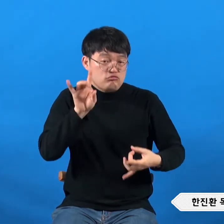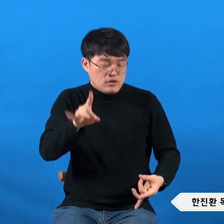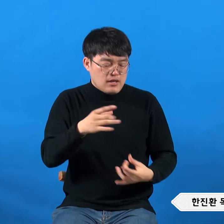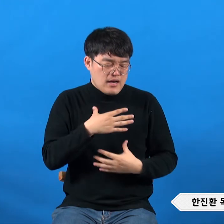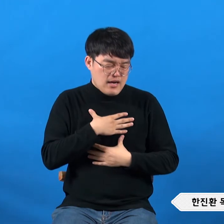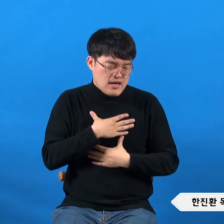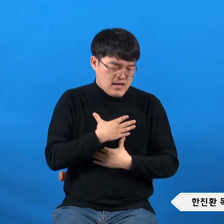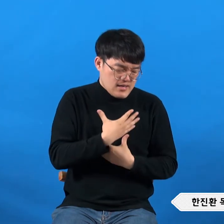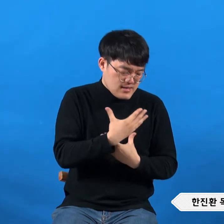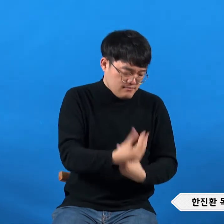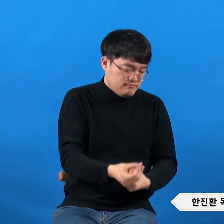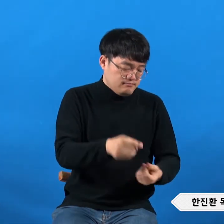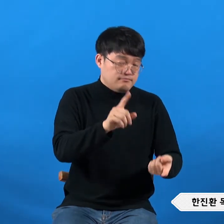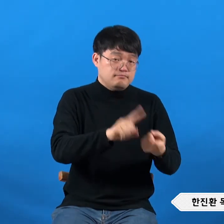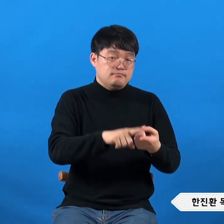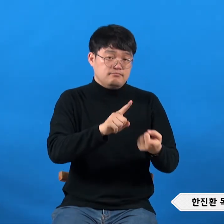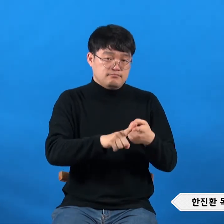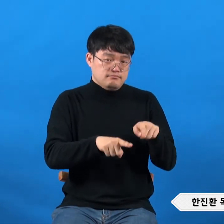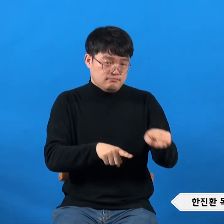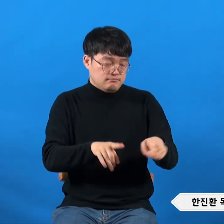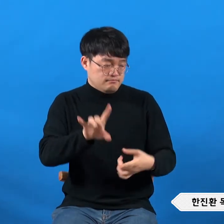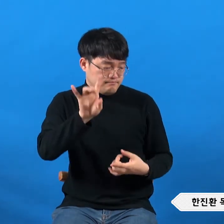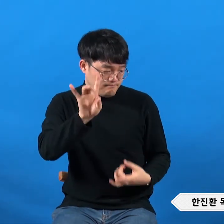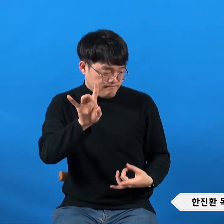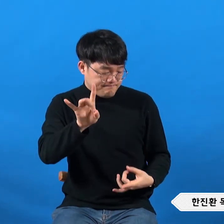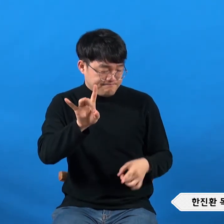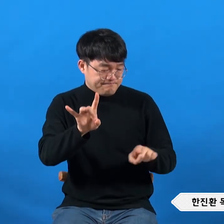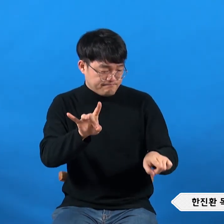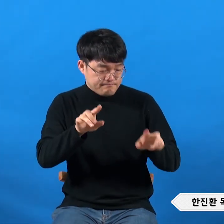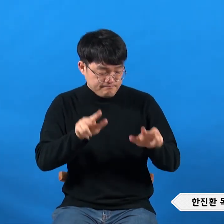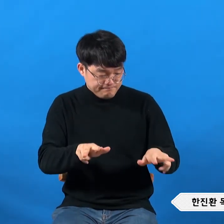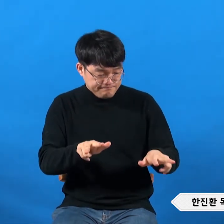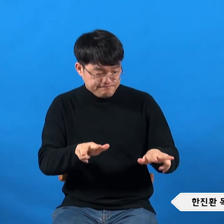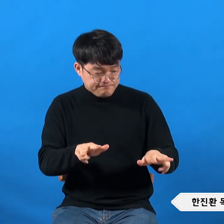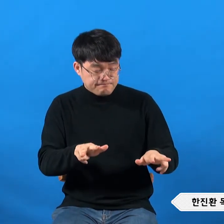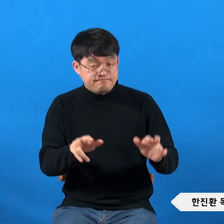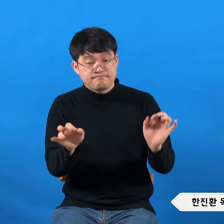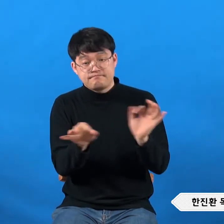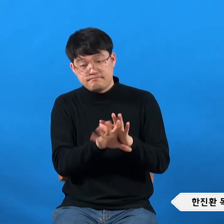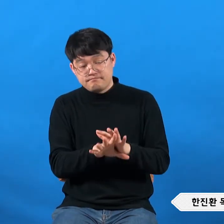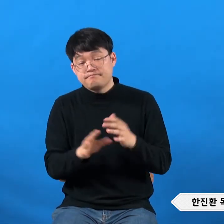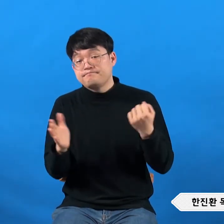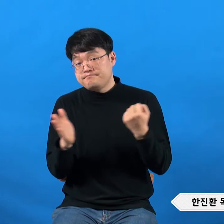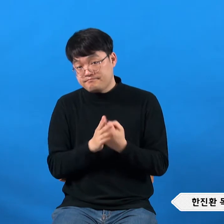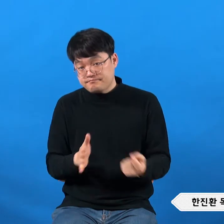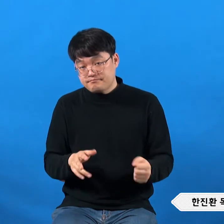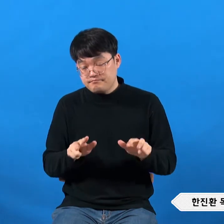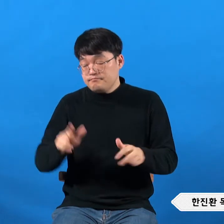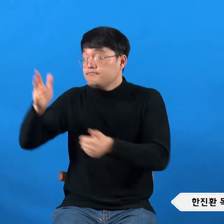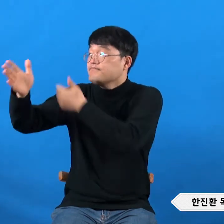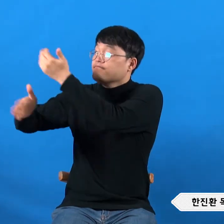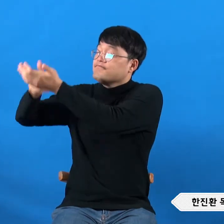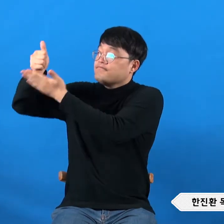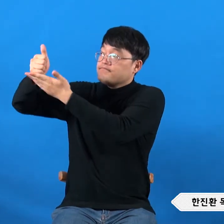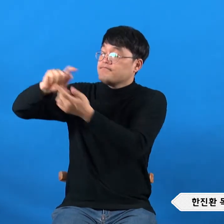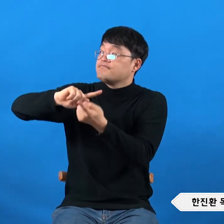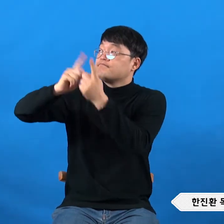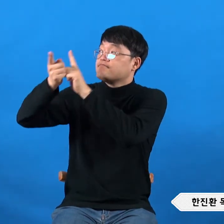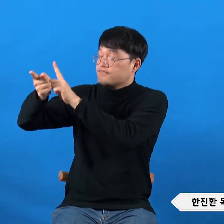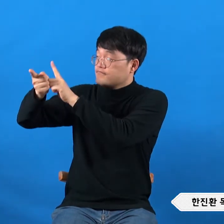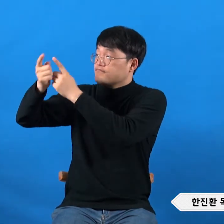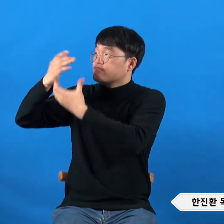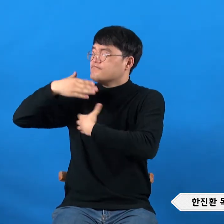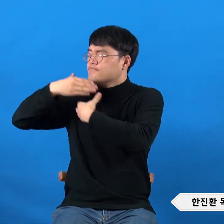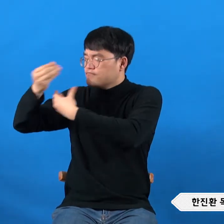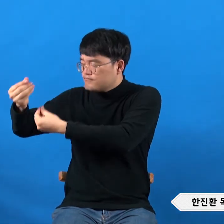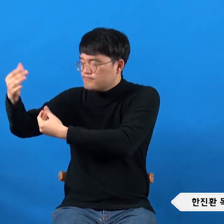우상, 안전에 대한 이 우상, 그것이 이제 사라졌기 때문에, 그것이 하나님으로 대치가